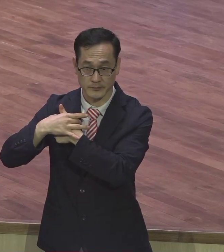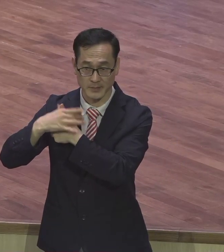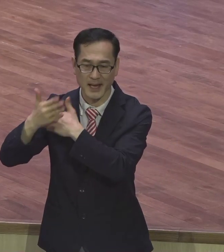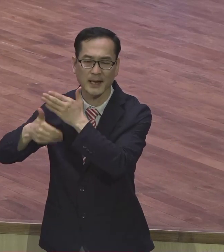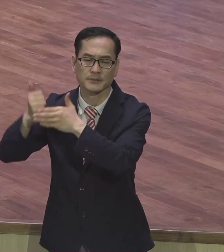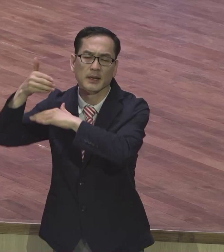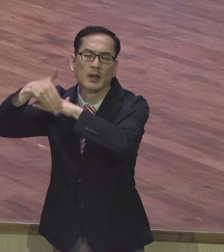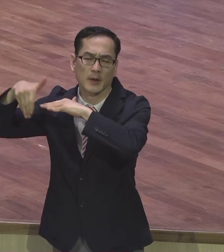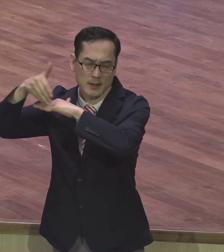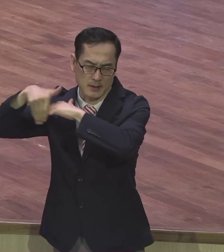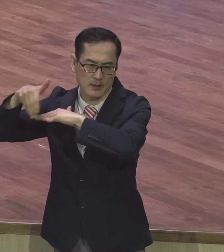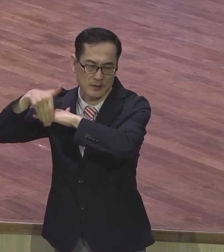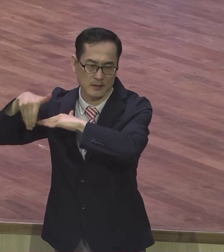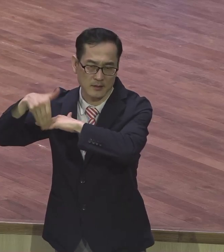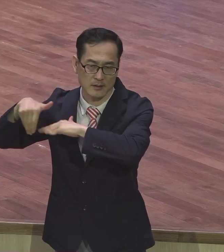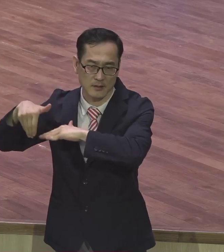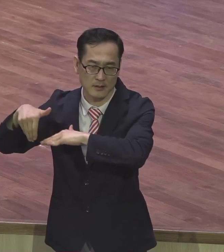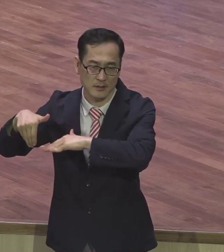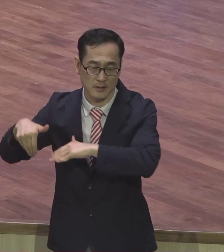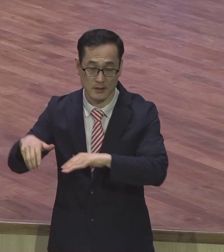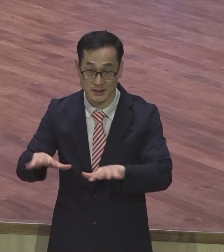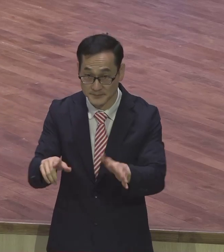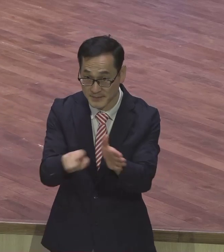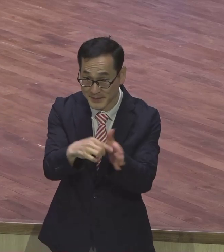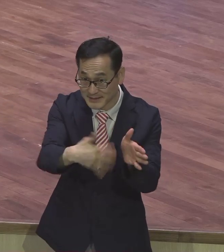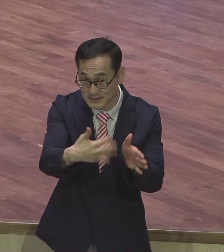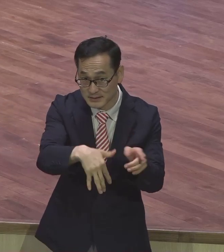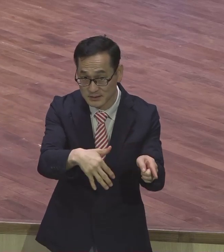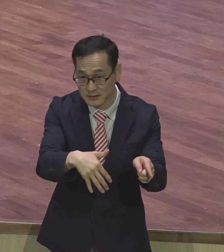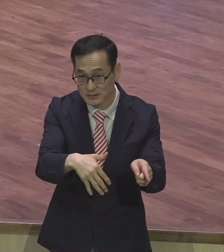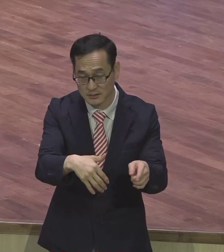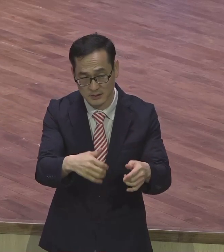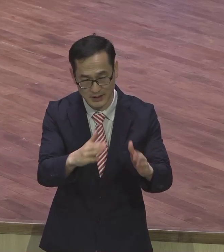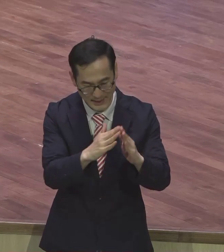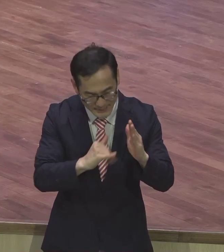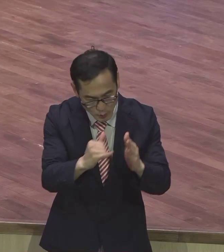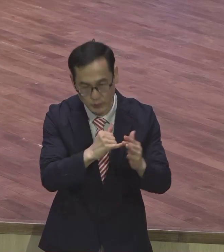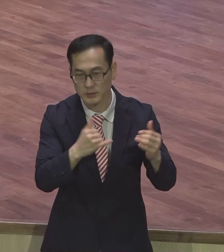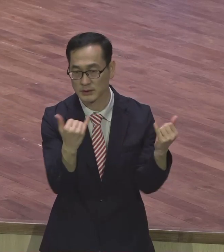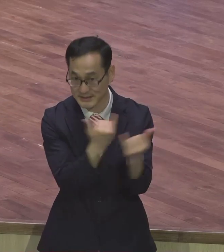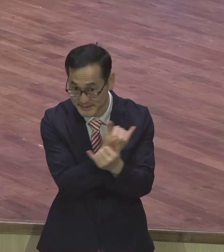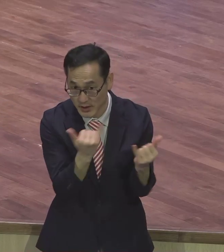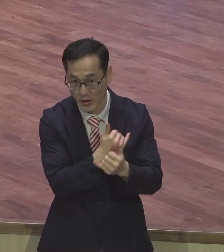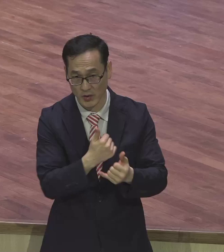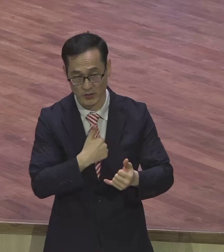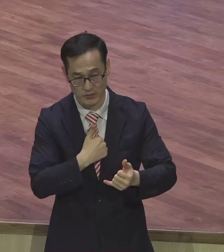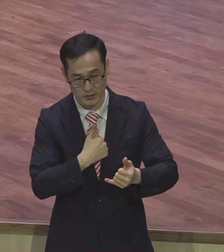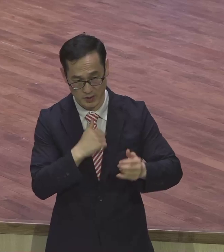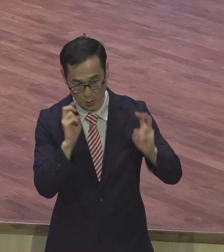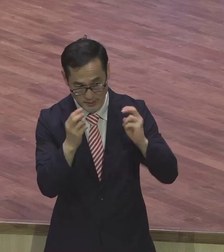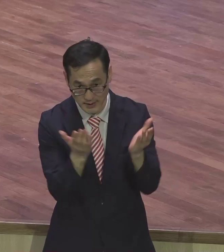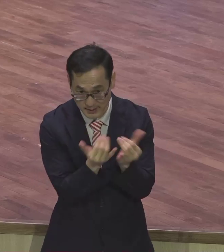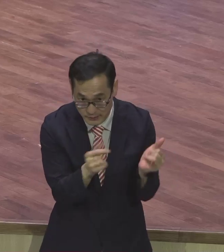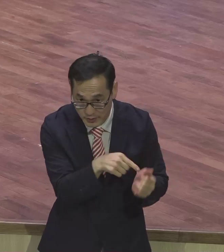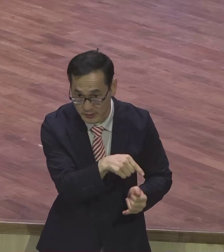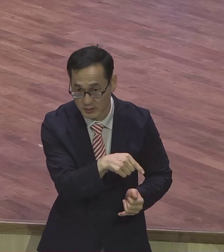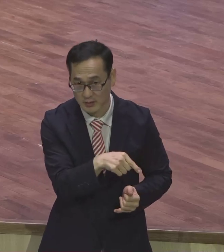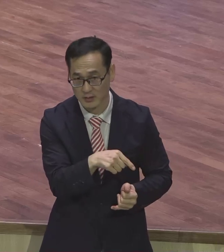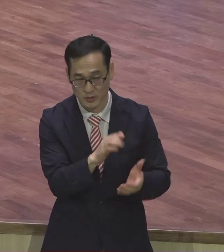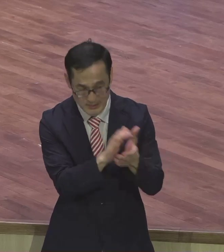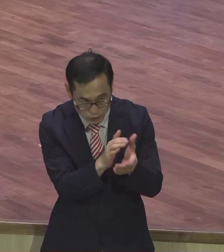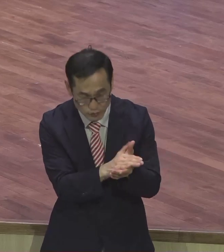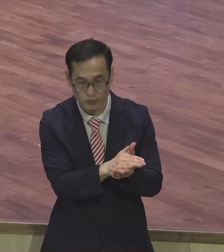하나님께서 지금 믿지 않는 가족들 믿지 않는 친척들 믿지 않는 내 직장 동료들 믿지 않는